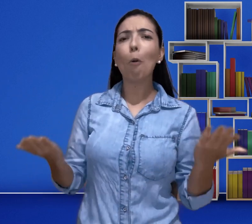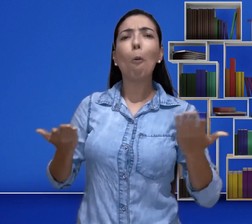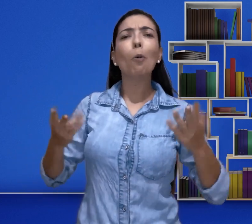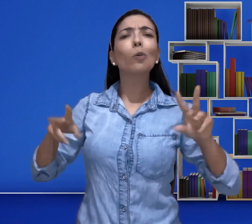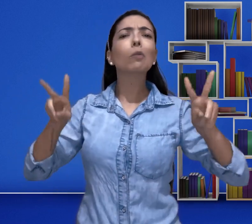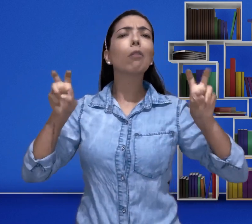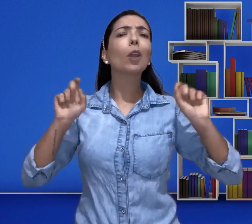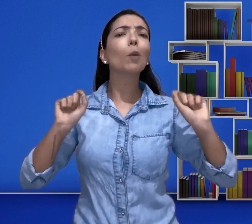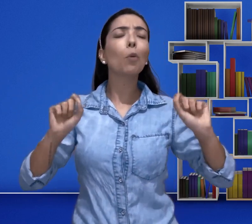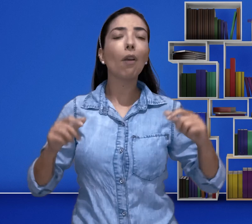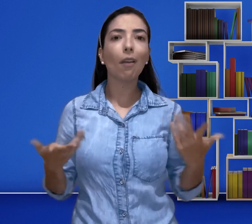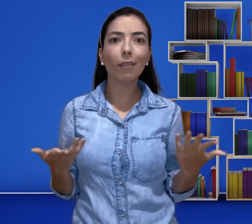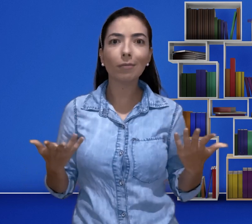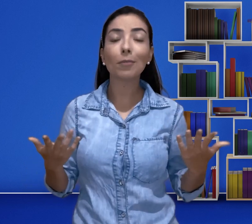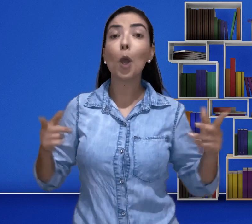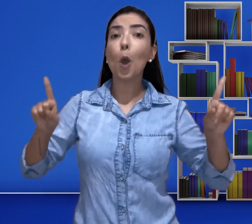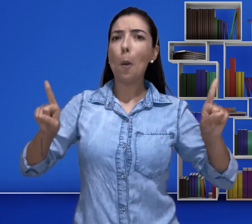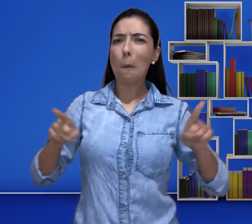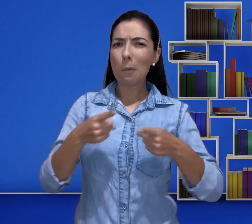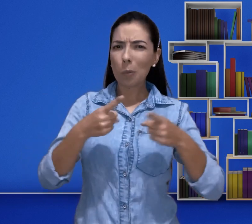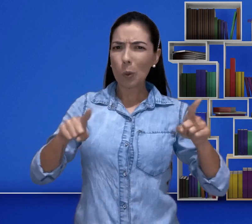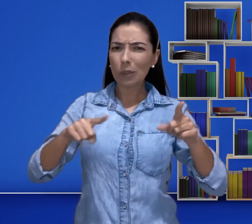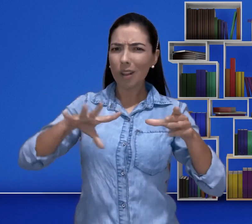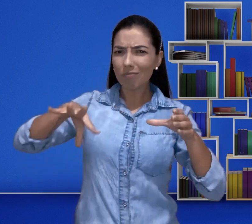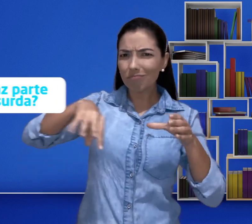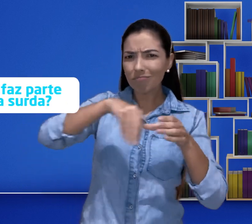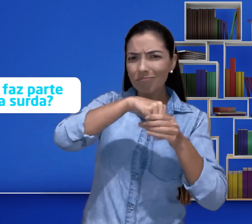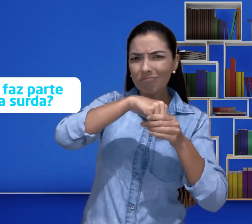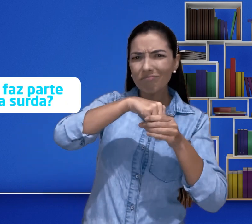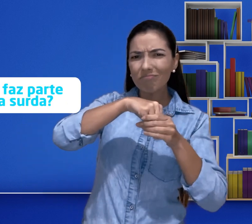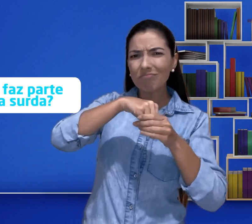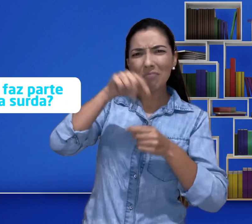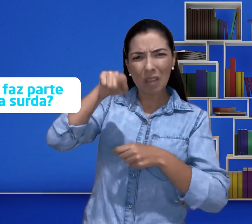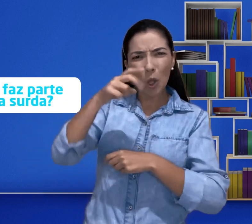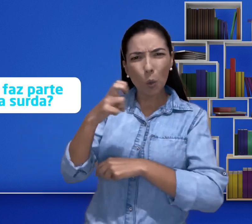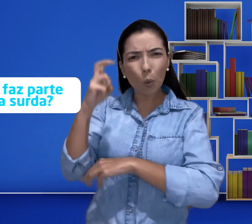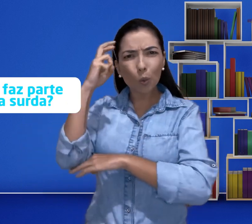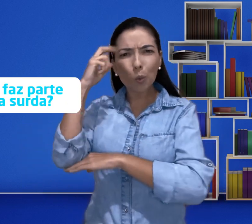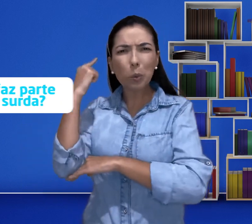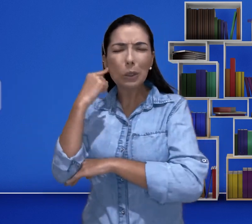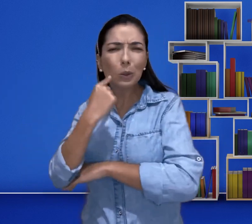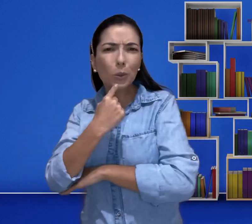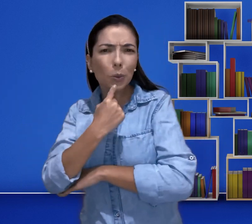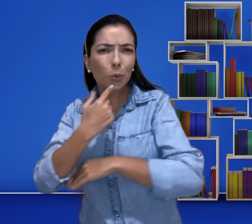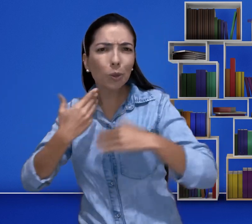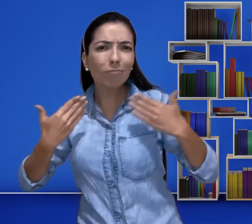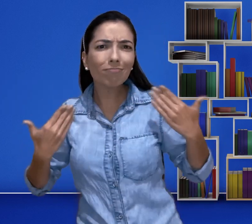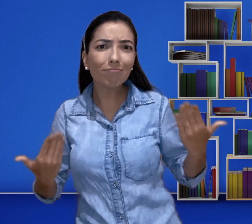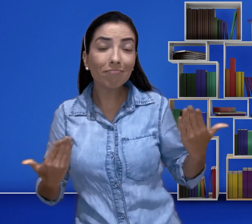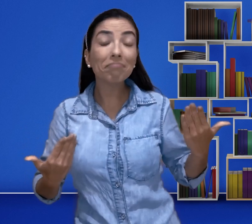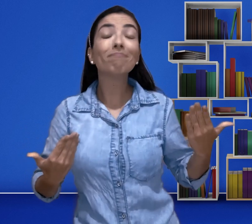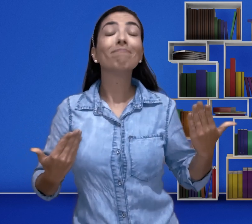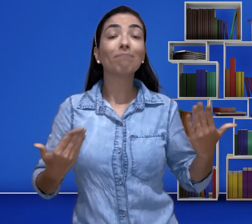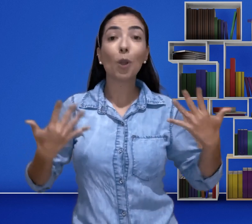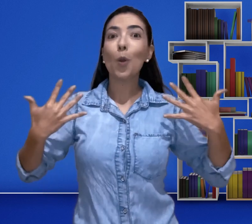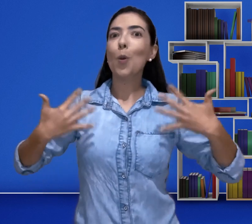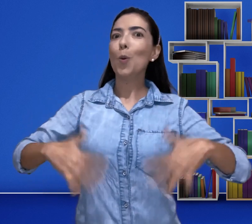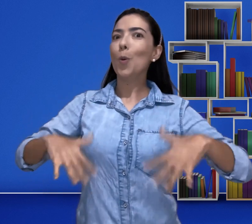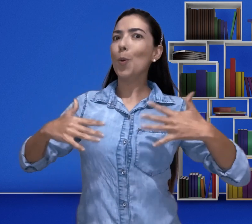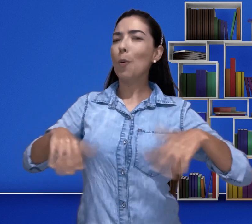No vídeo de hoje nós falaremos sobre se a música faz parte ou não da cultura surda. É um